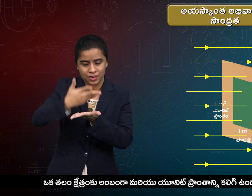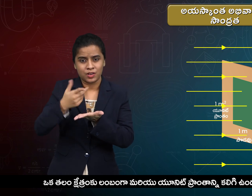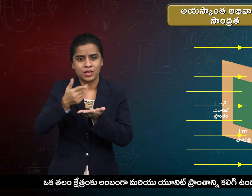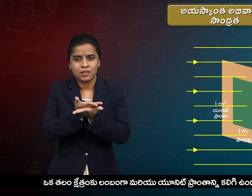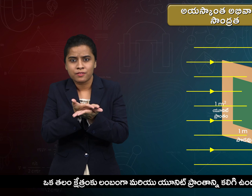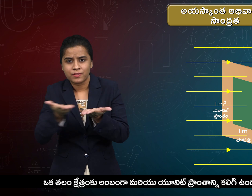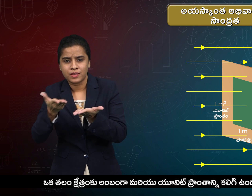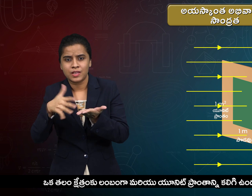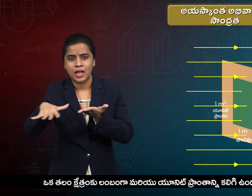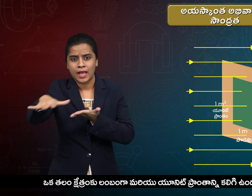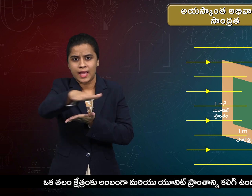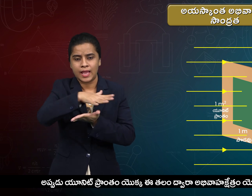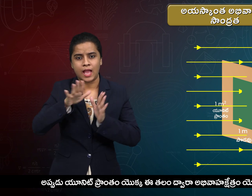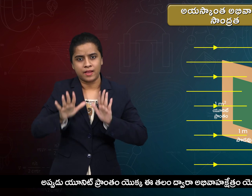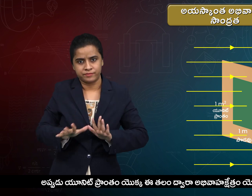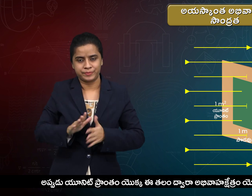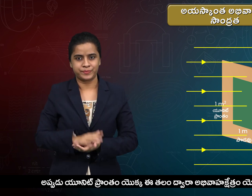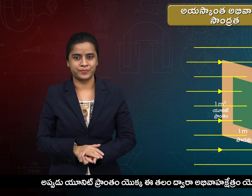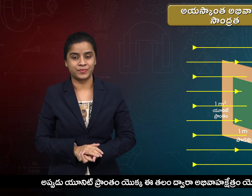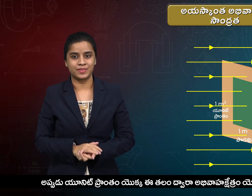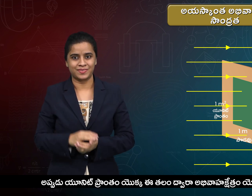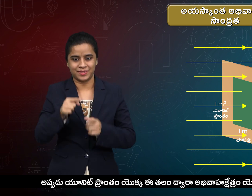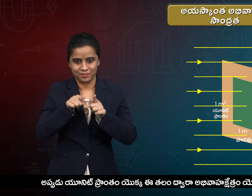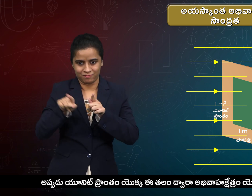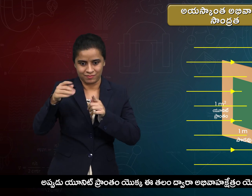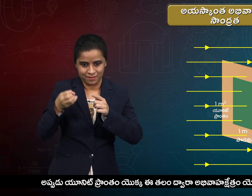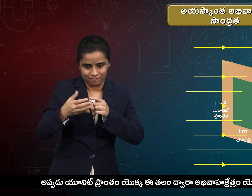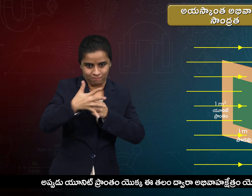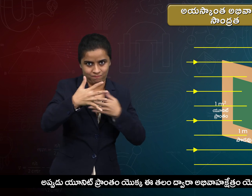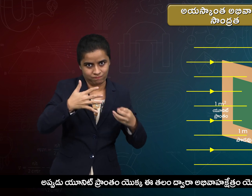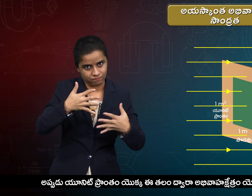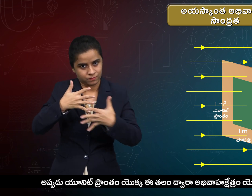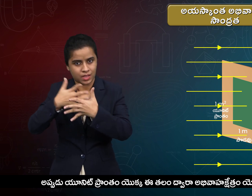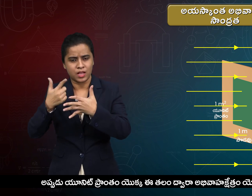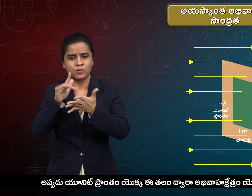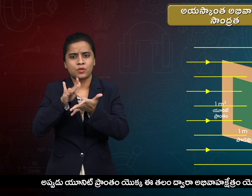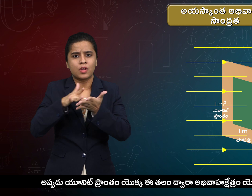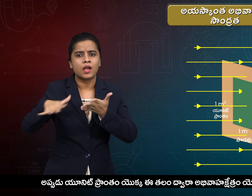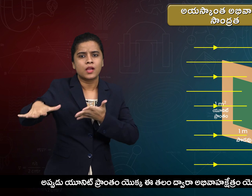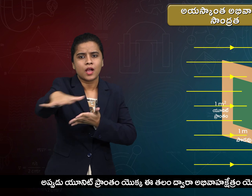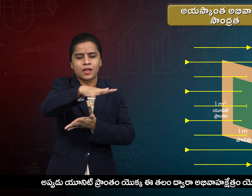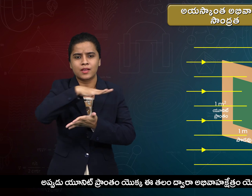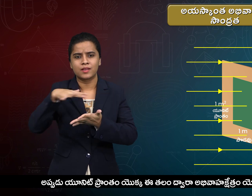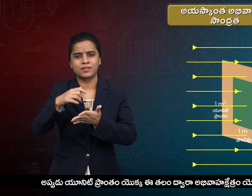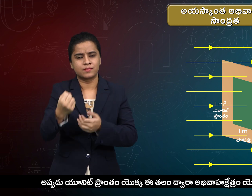ఉందని ఊహించుకోండి. అప్పుడు యూనిట్ ప్రాంతం యొక్క ఈ తలం ద్వారా అభివాహ క్షేత్రం యొక్క బలాన్ని